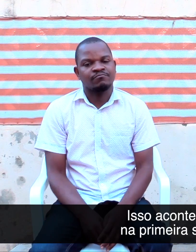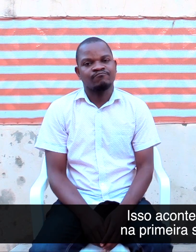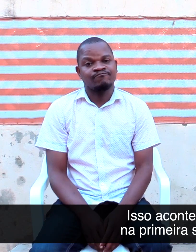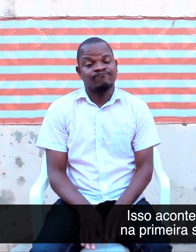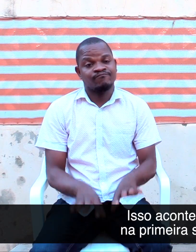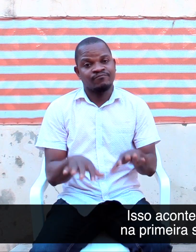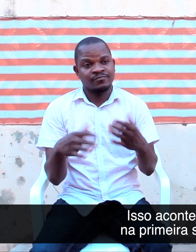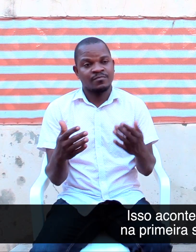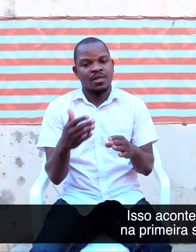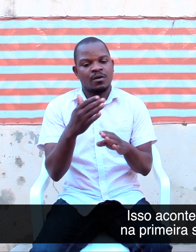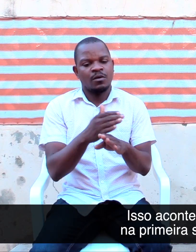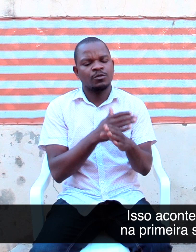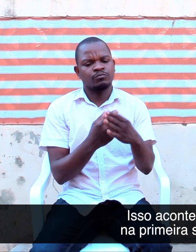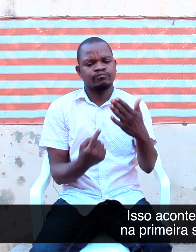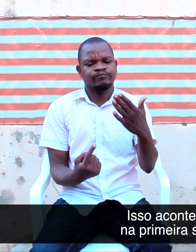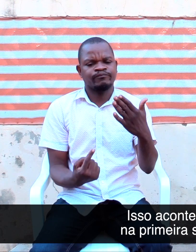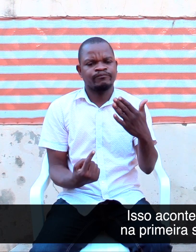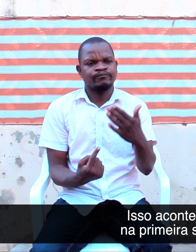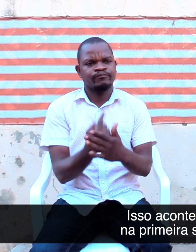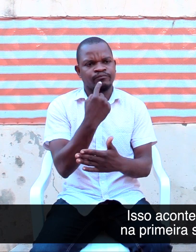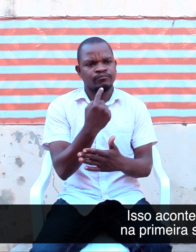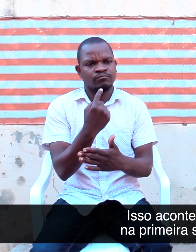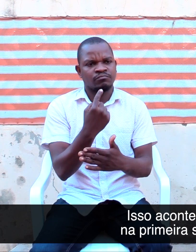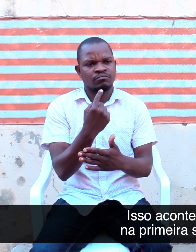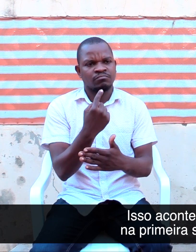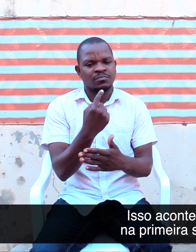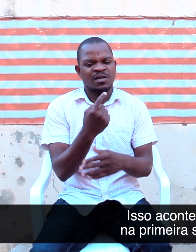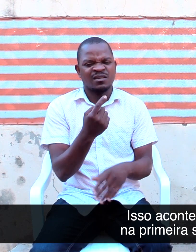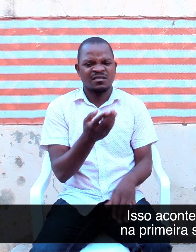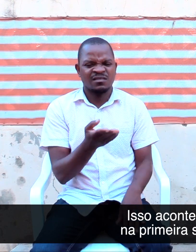Isso aconteceu numa manhã de